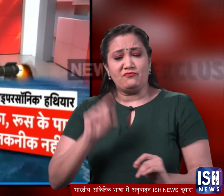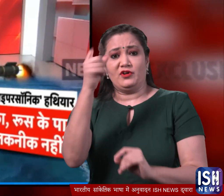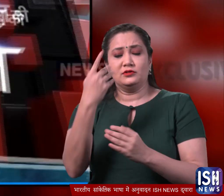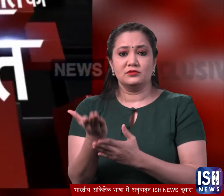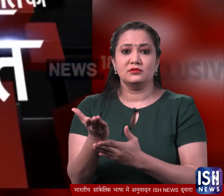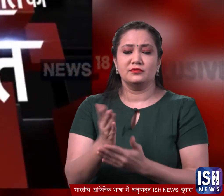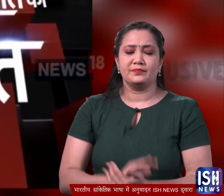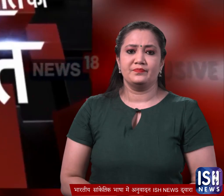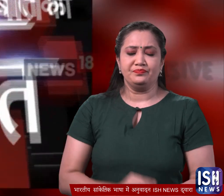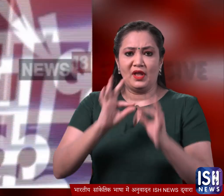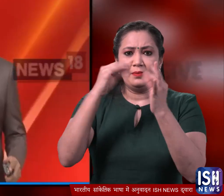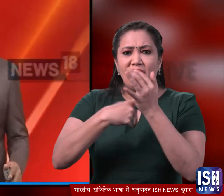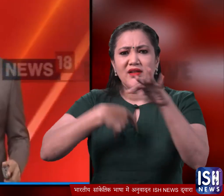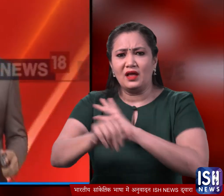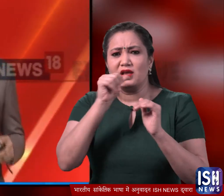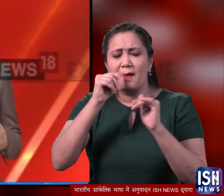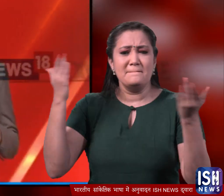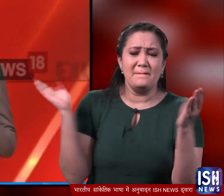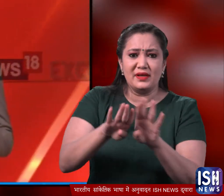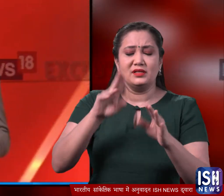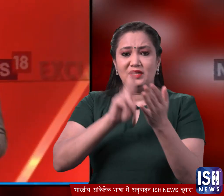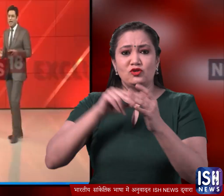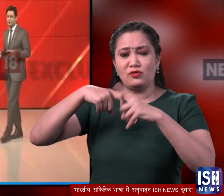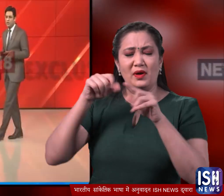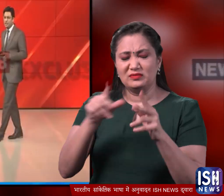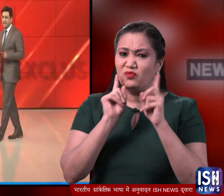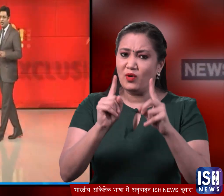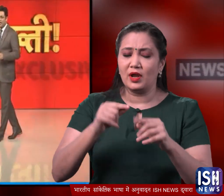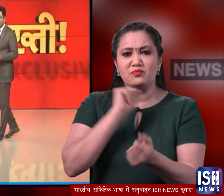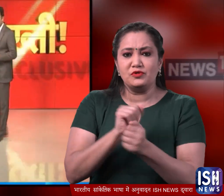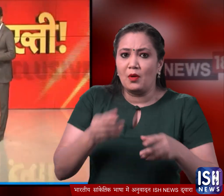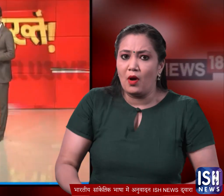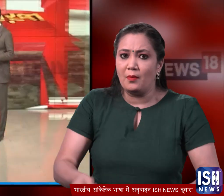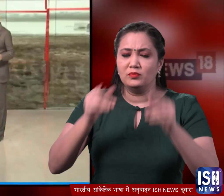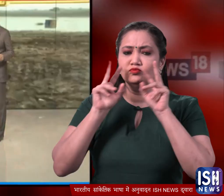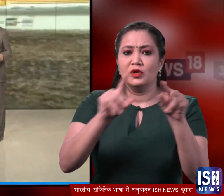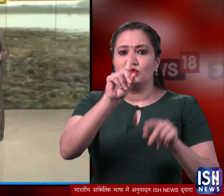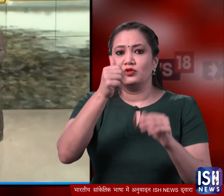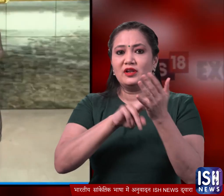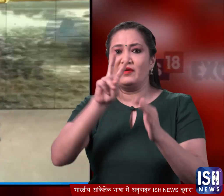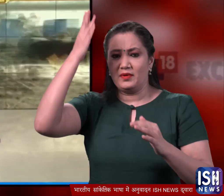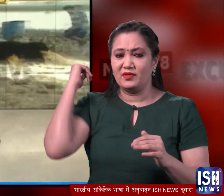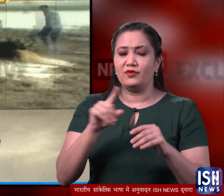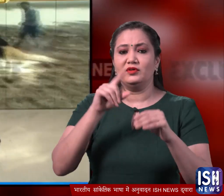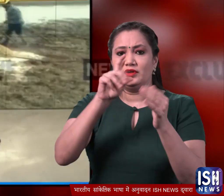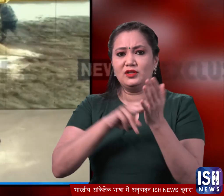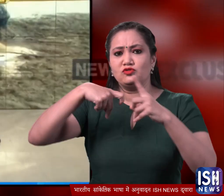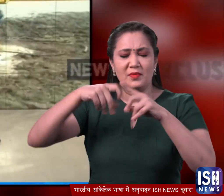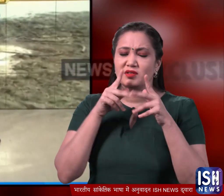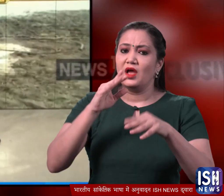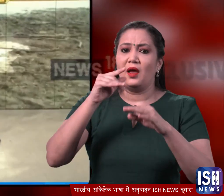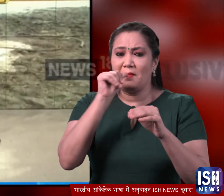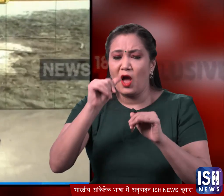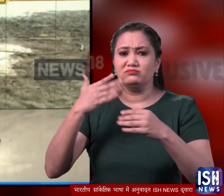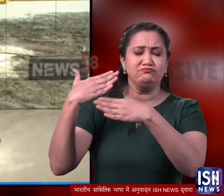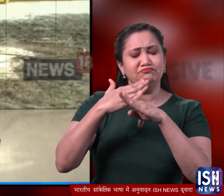है। बिहार में शराबबंदी पर नीतीश की चेतावनी के बाद पुलिस ने कार्रवाई तेज कर दी। 16 नवंबर को नीतीश कुमार ने बिहार में शराबबंदी